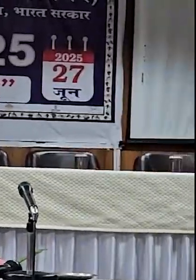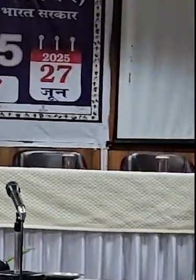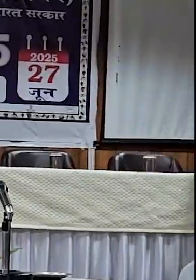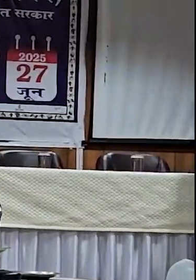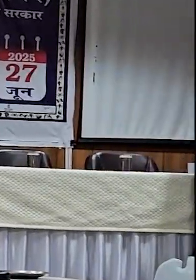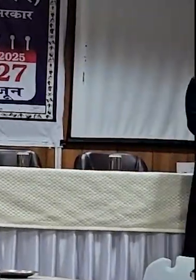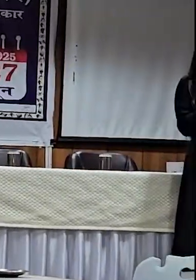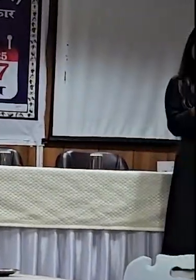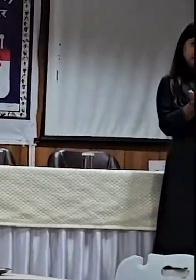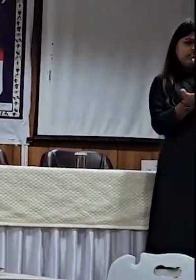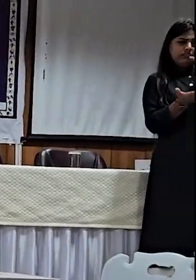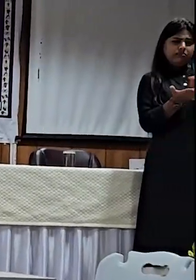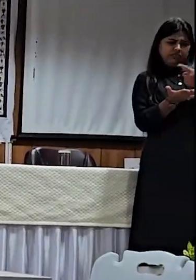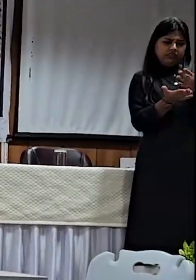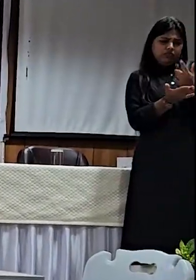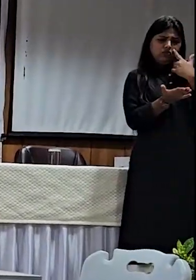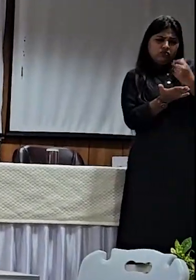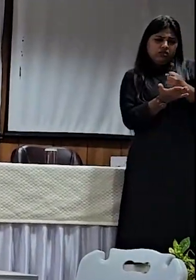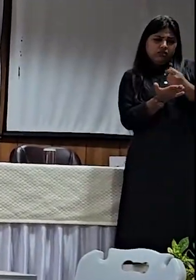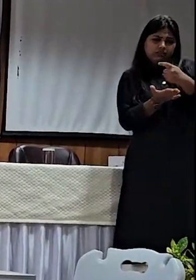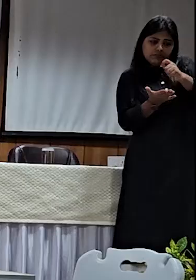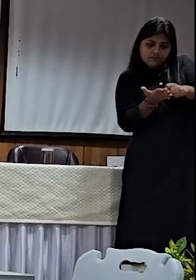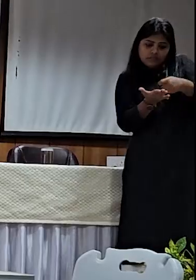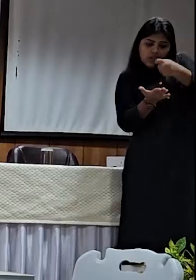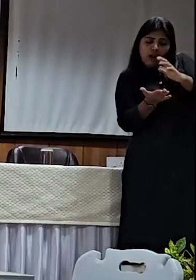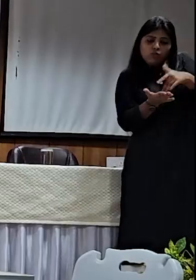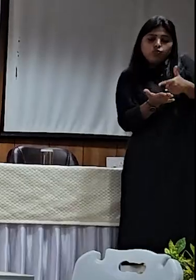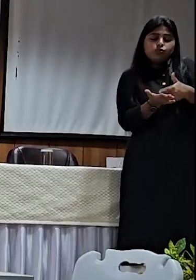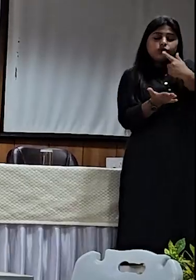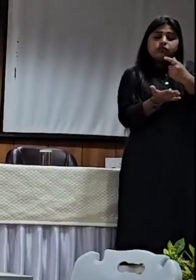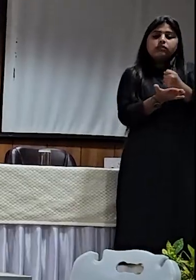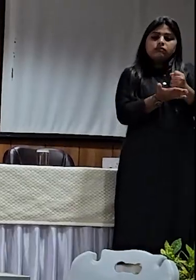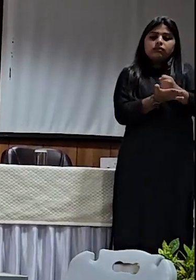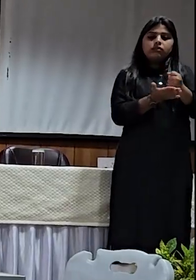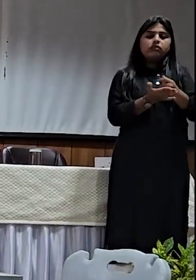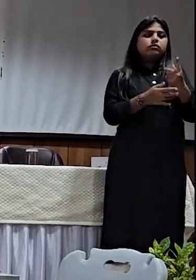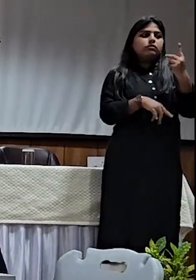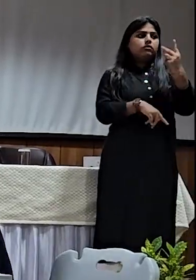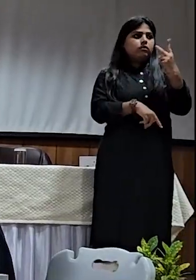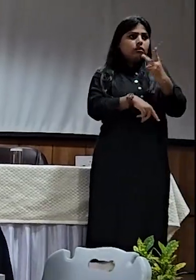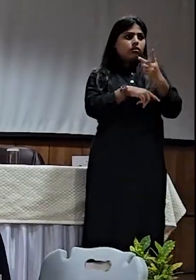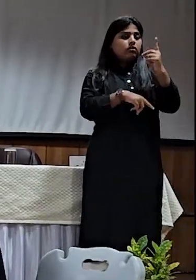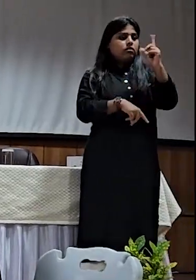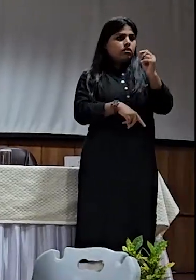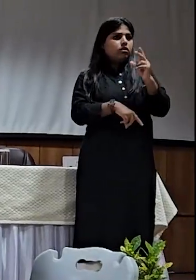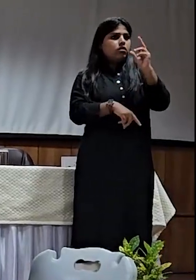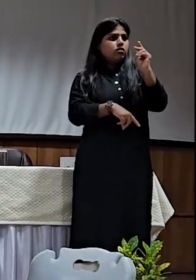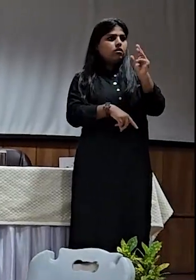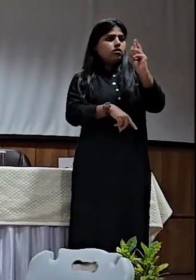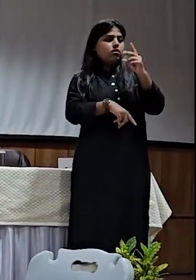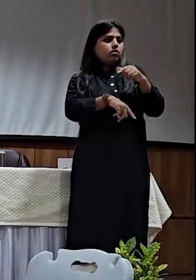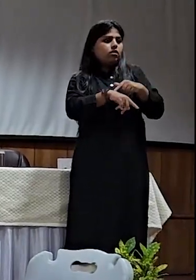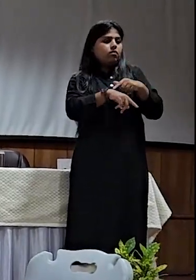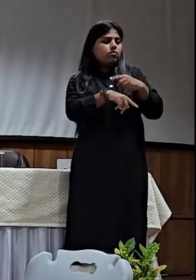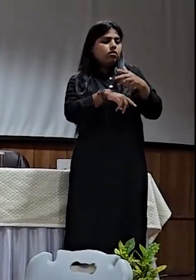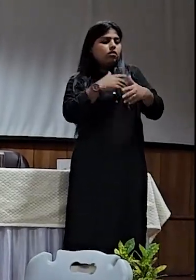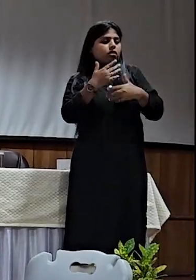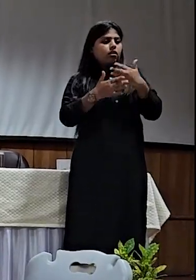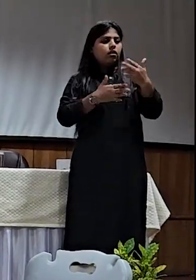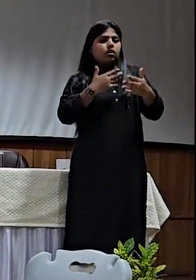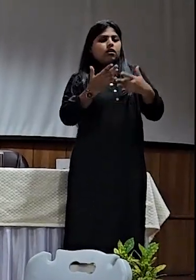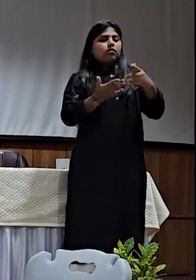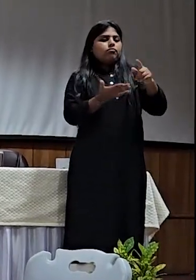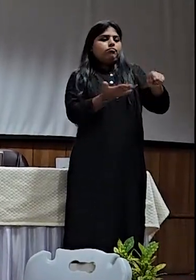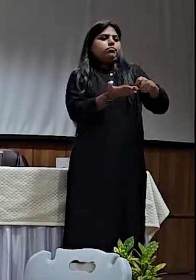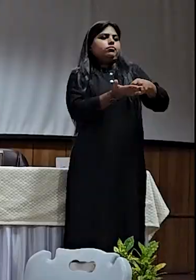बैठाती है। Very good. Eat with this. कई प्रयासों के बाद हेलन हेलन, चम्मच से खाना